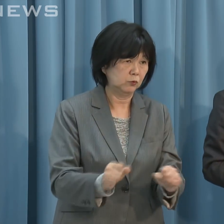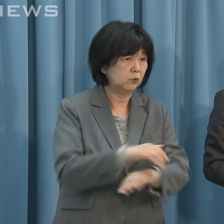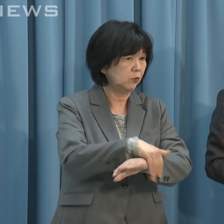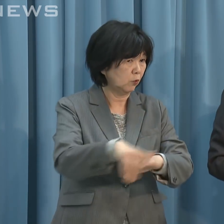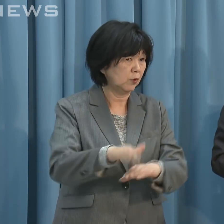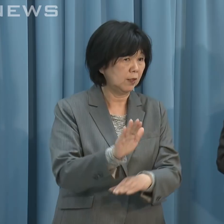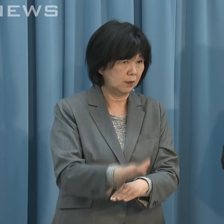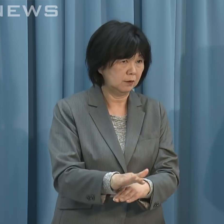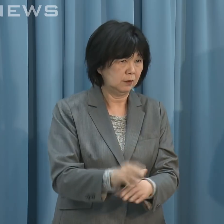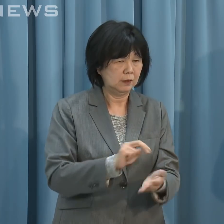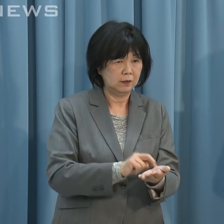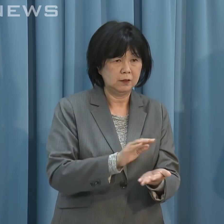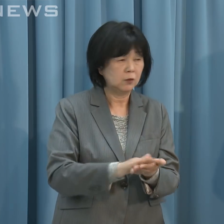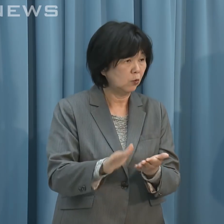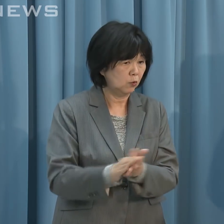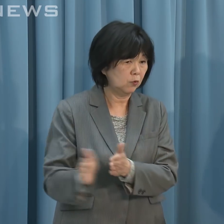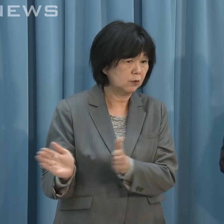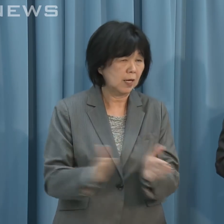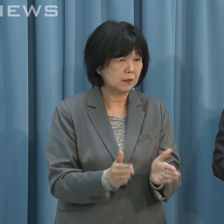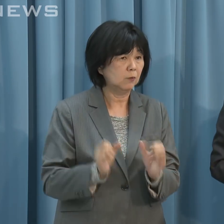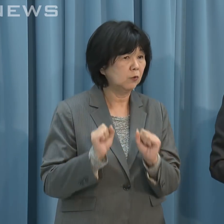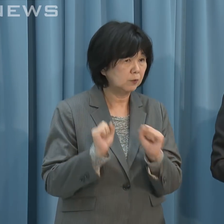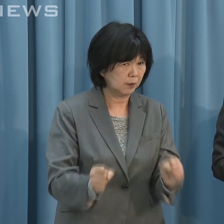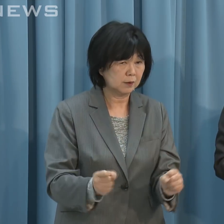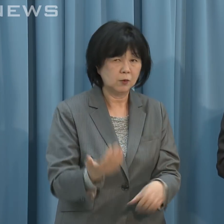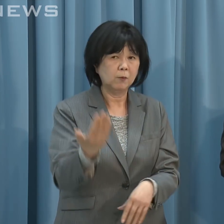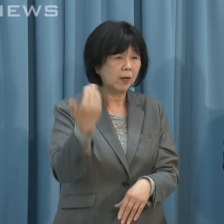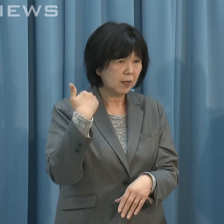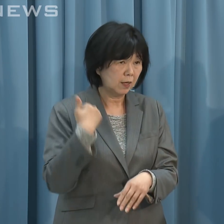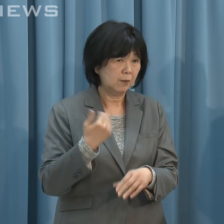ども、前から申し上げておりますように、